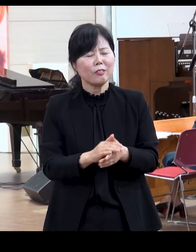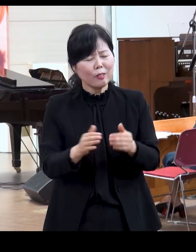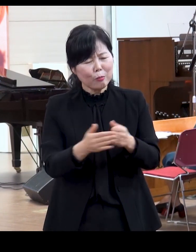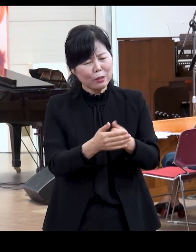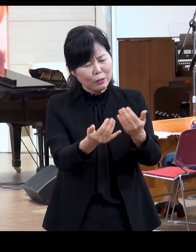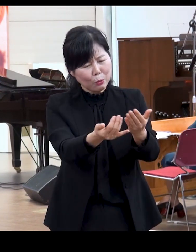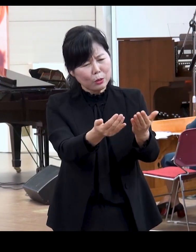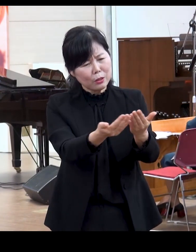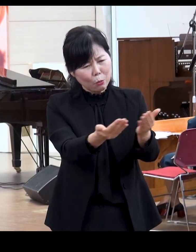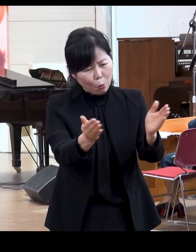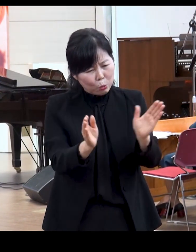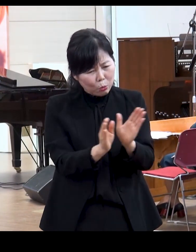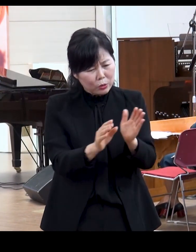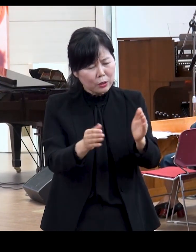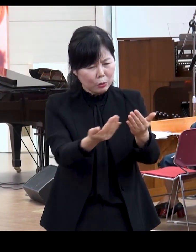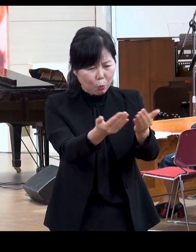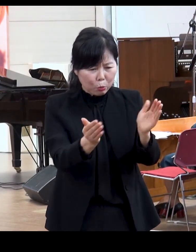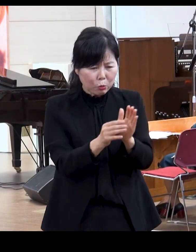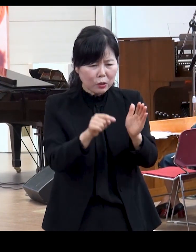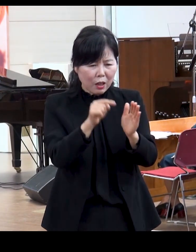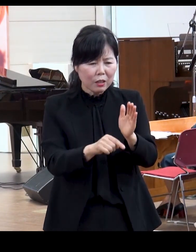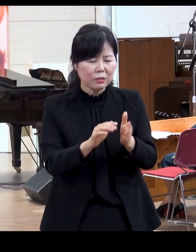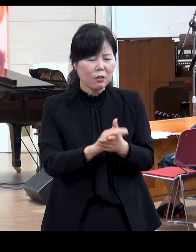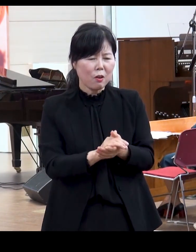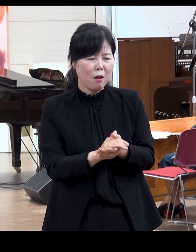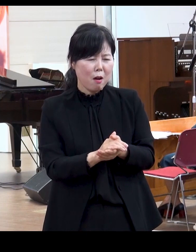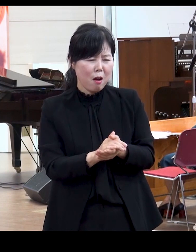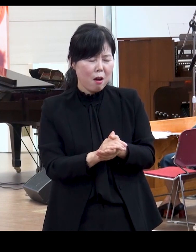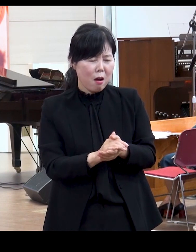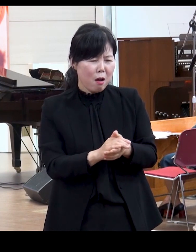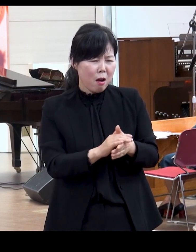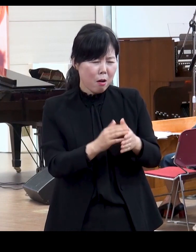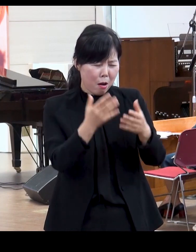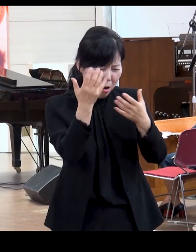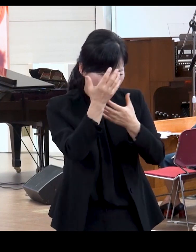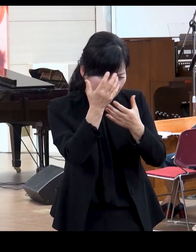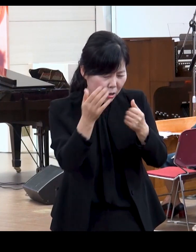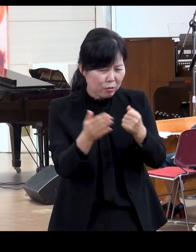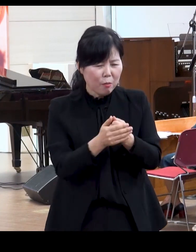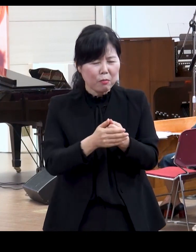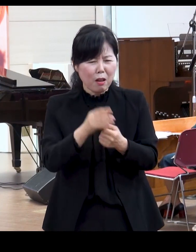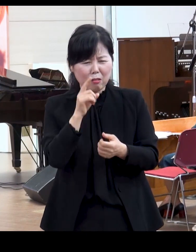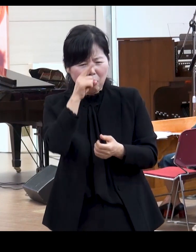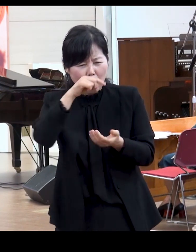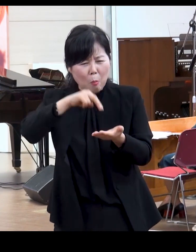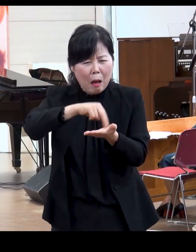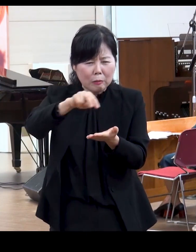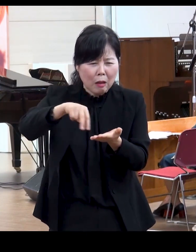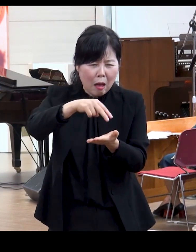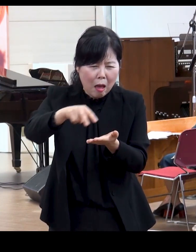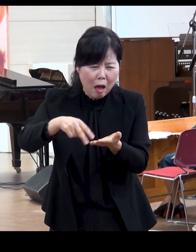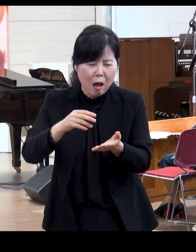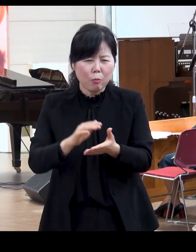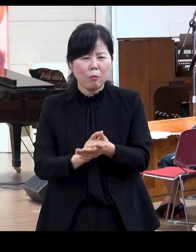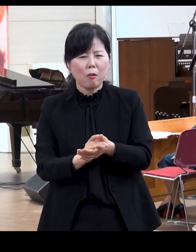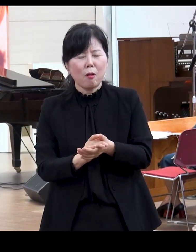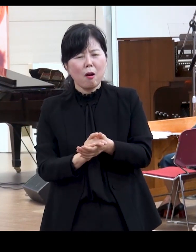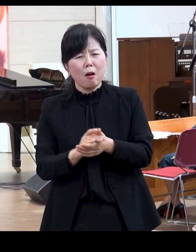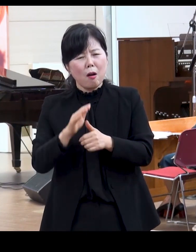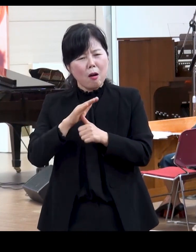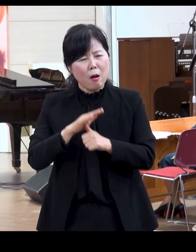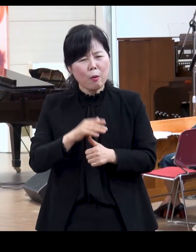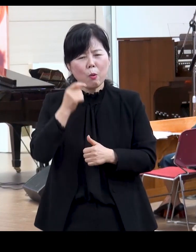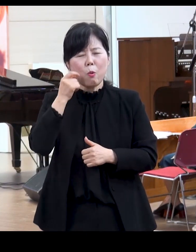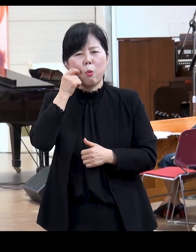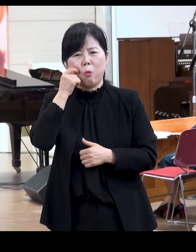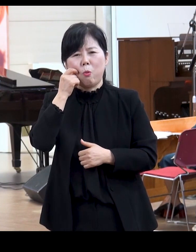그래가지고 거기에 그냥 빠진 거예요. 그러면서 반항하기 시작하고, 그러면서 방탕하기 시작하고, 무절제하기 시작하고,